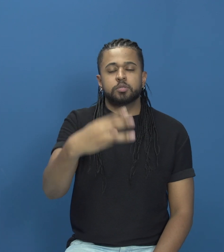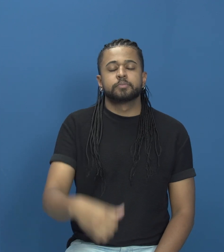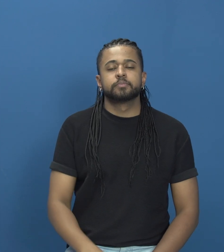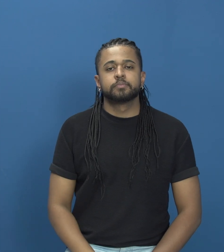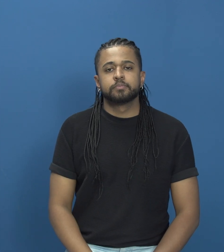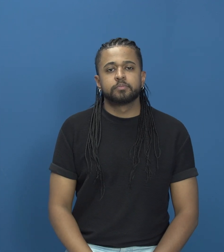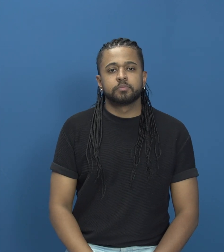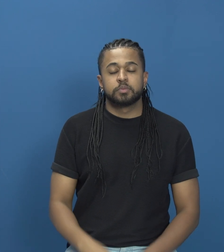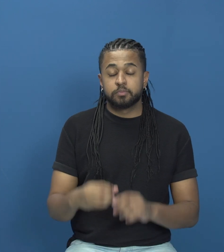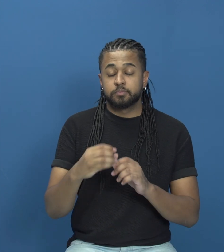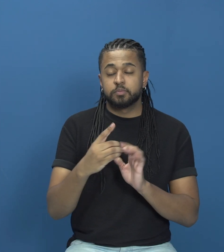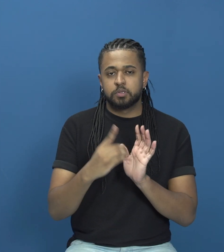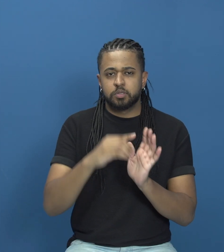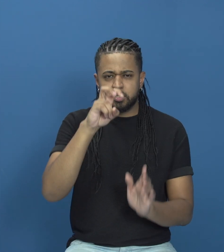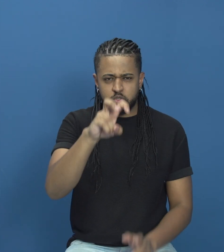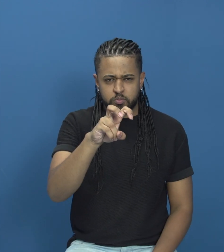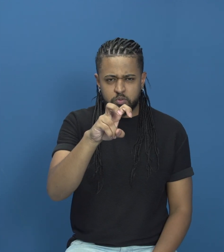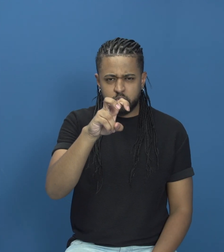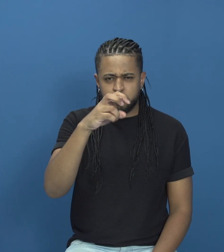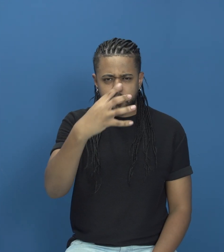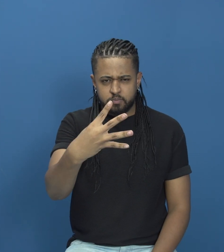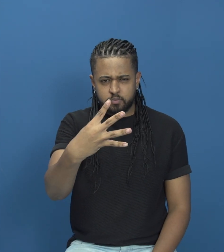9.14.3. Decreto